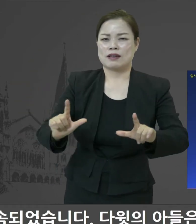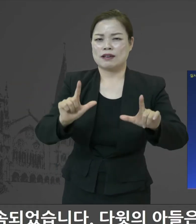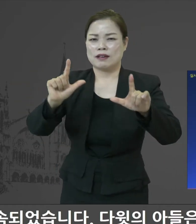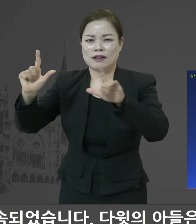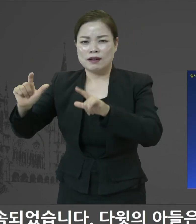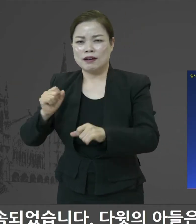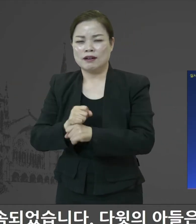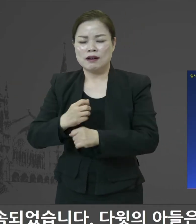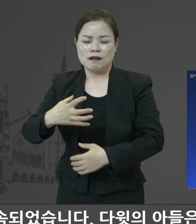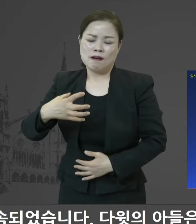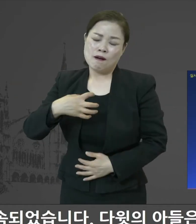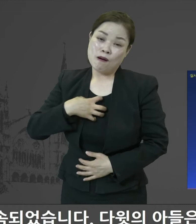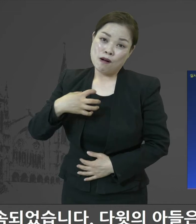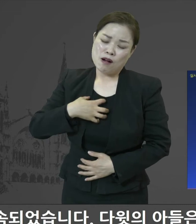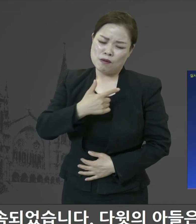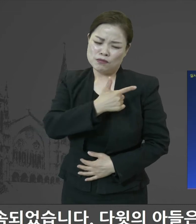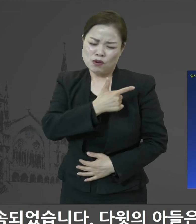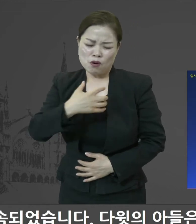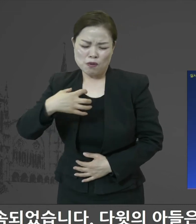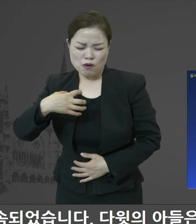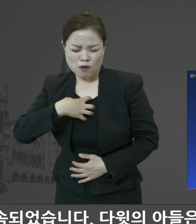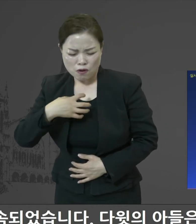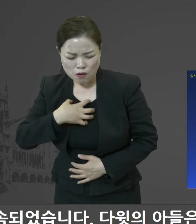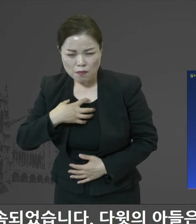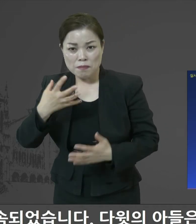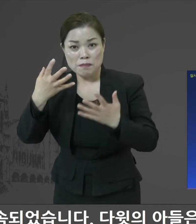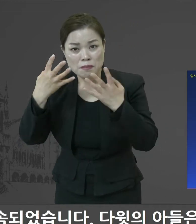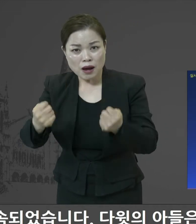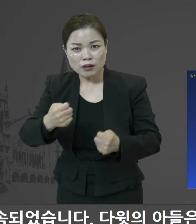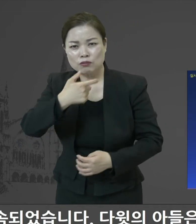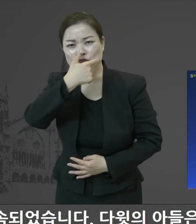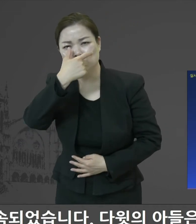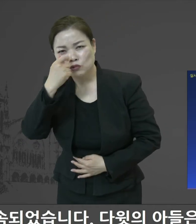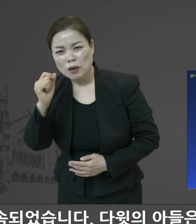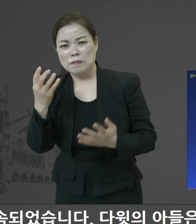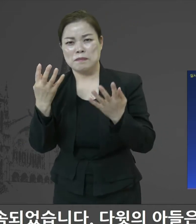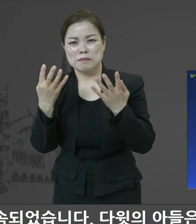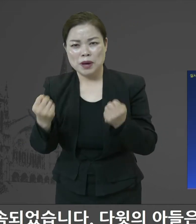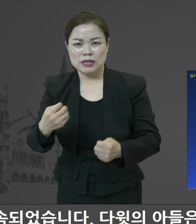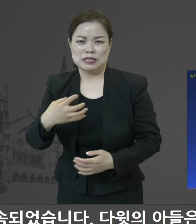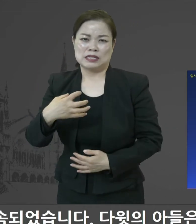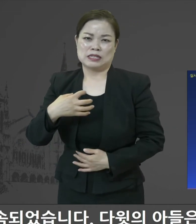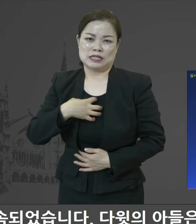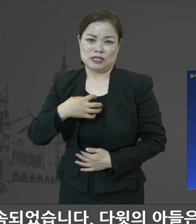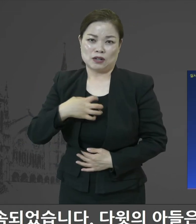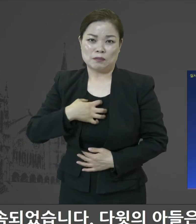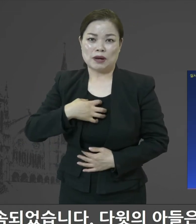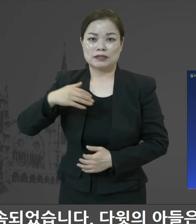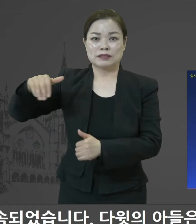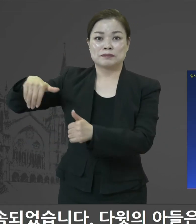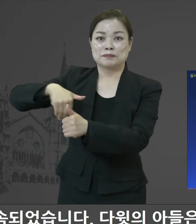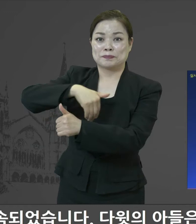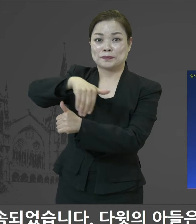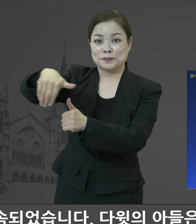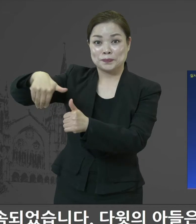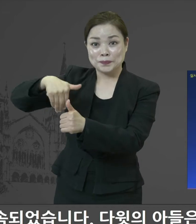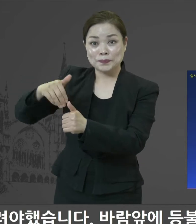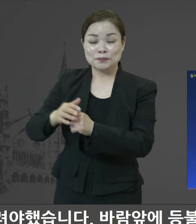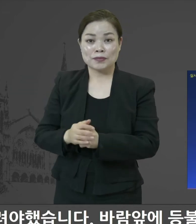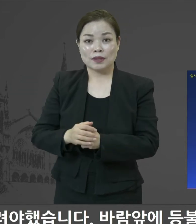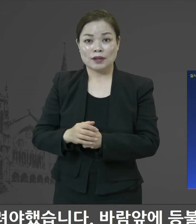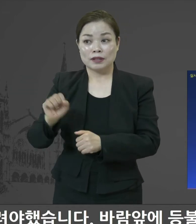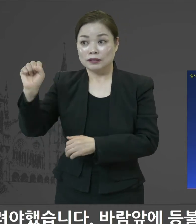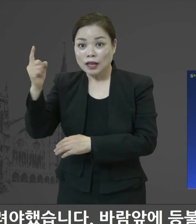앞에 등불과 같이 부족함 투성이었고 연약함 투성이었고 위험 투성이였습니다. 그런데